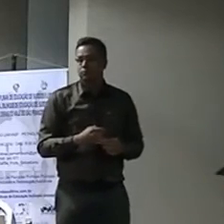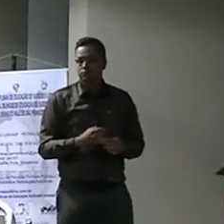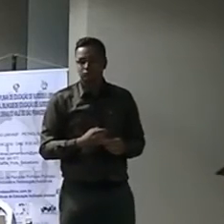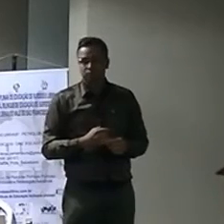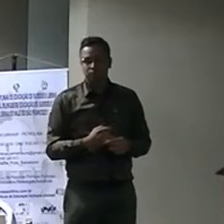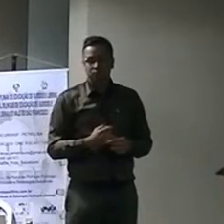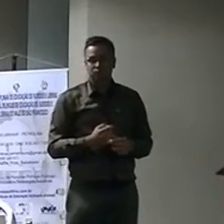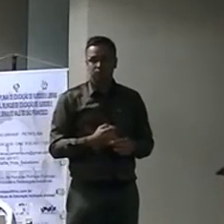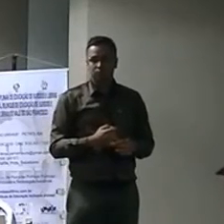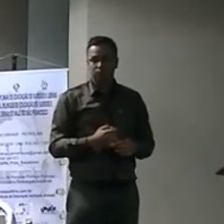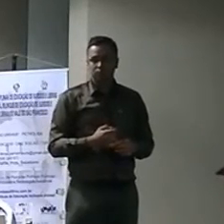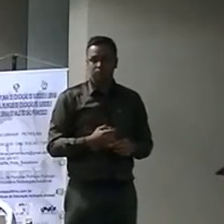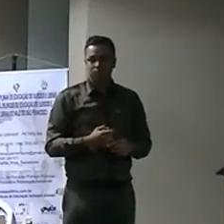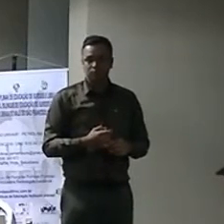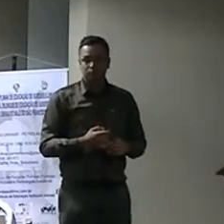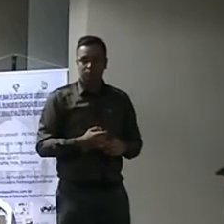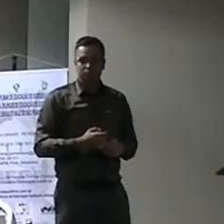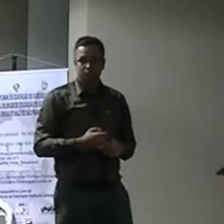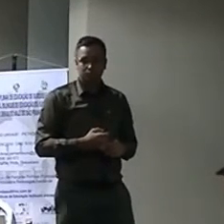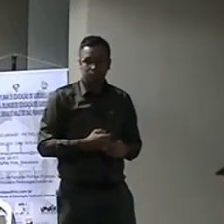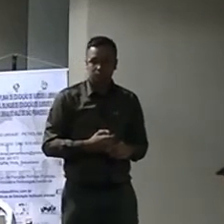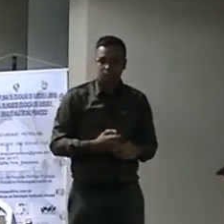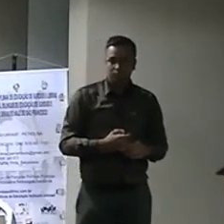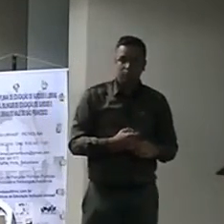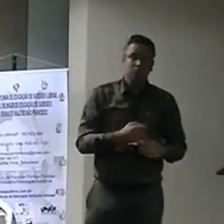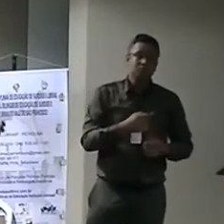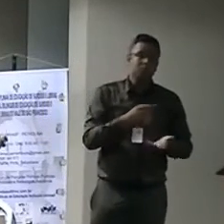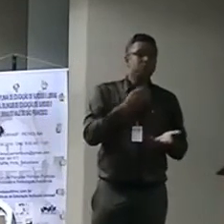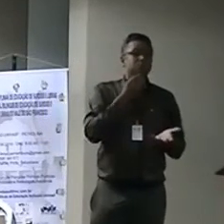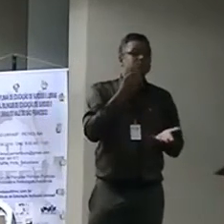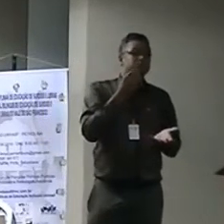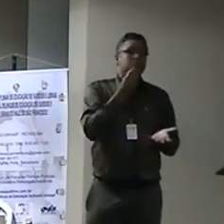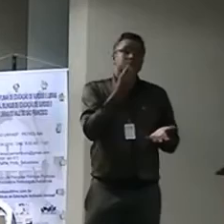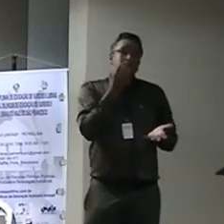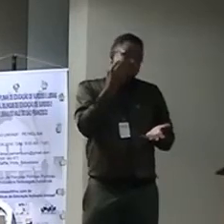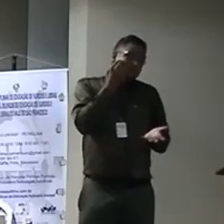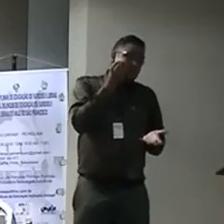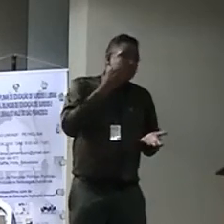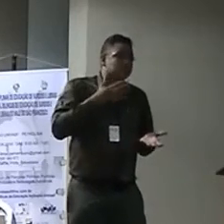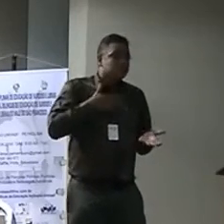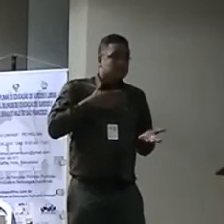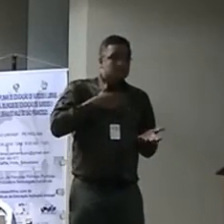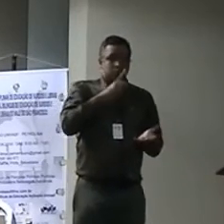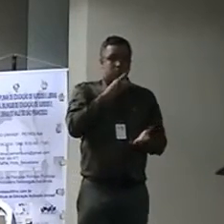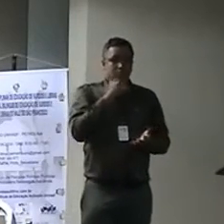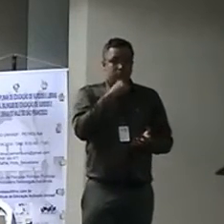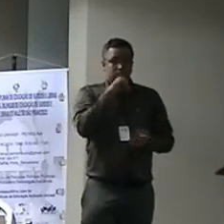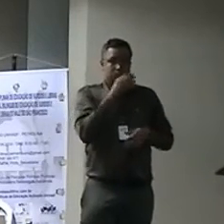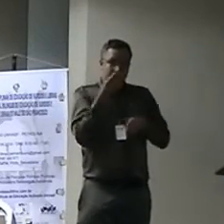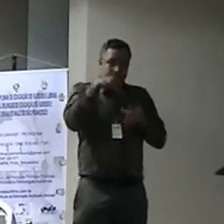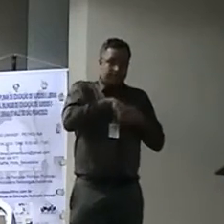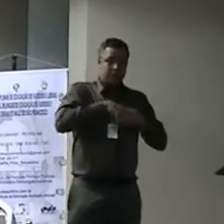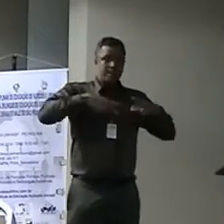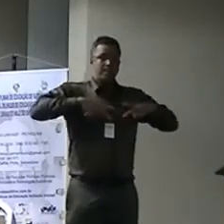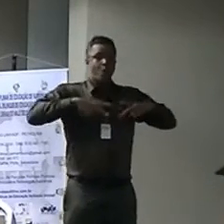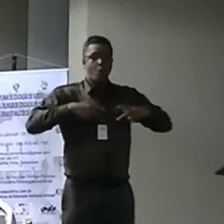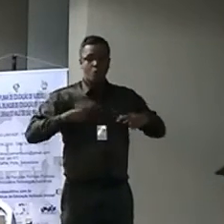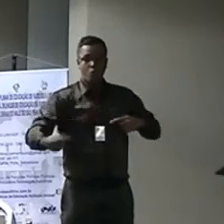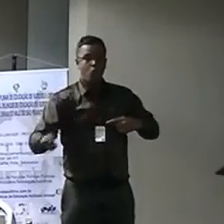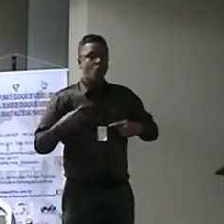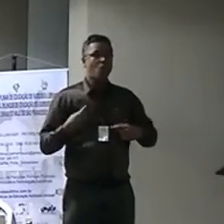Então, eles começam a se articular, a criar uma linguagem própria em casa. Porque até